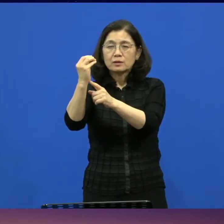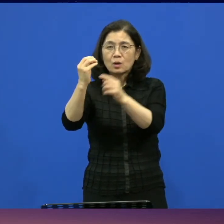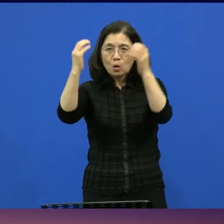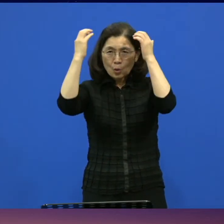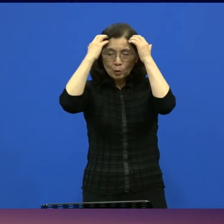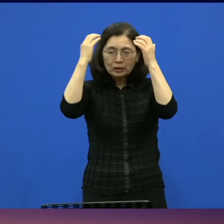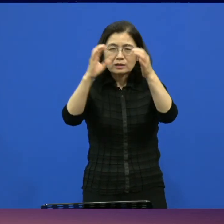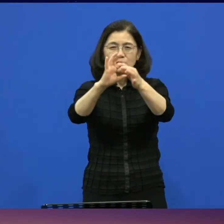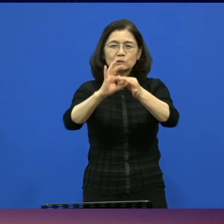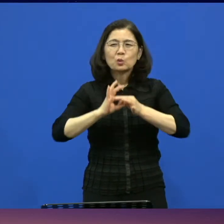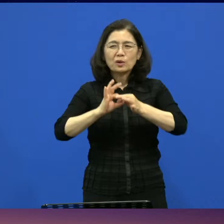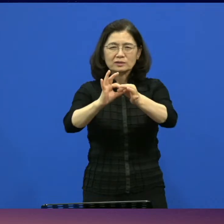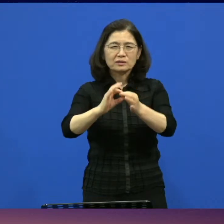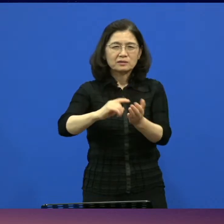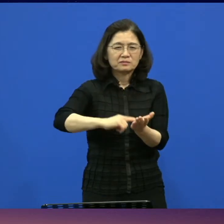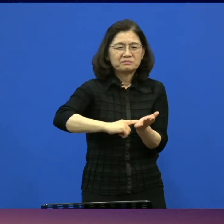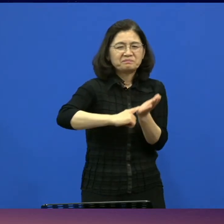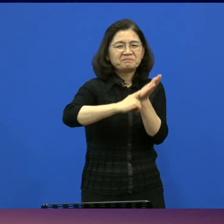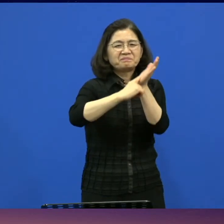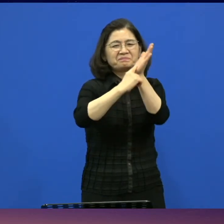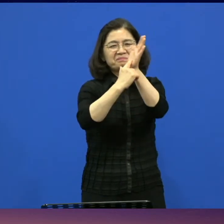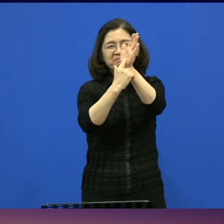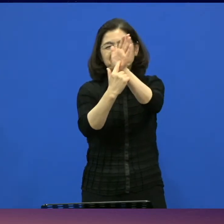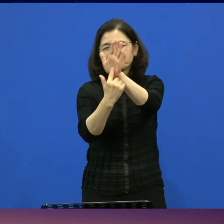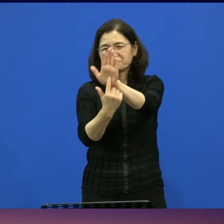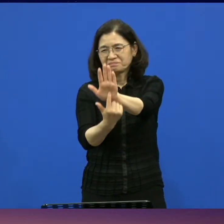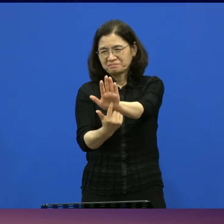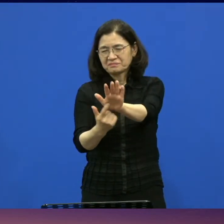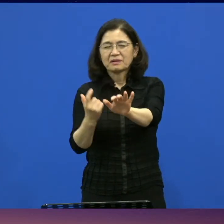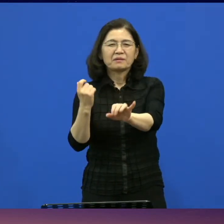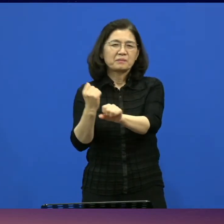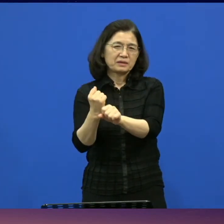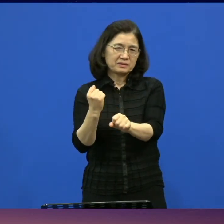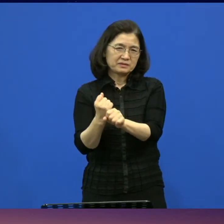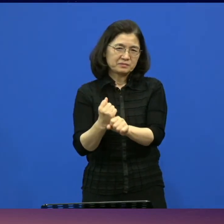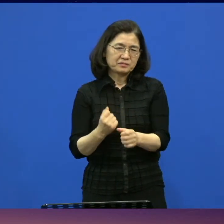통해서 드러내죠. 그 고난을,